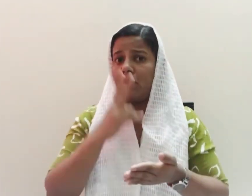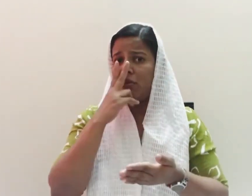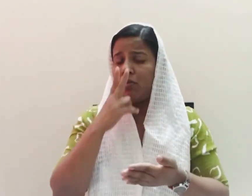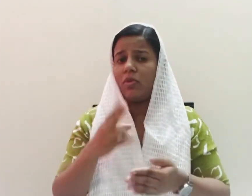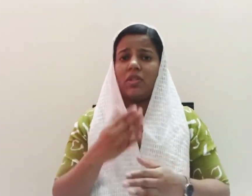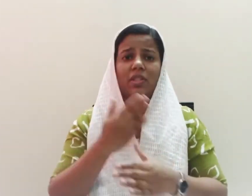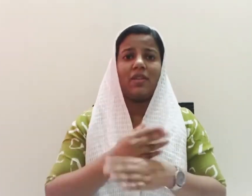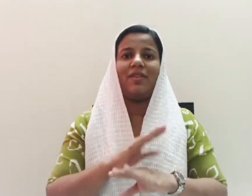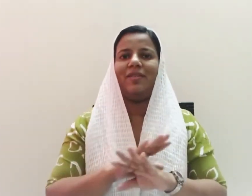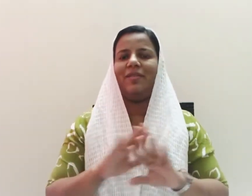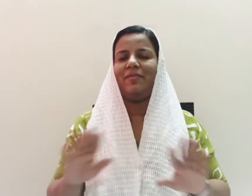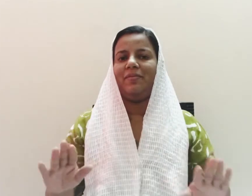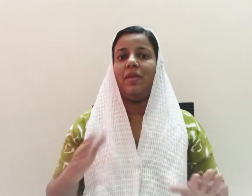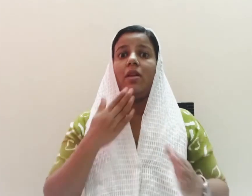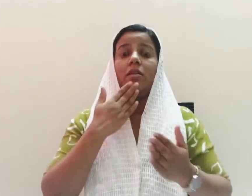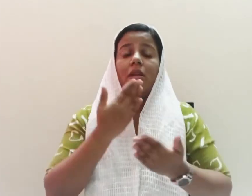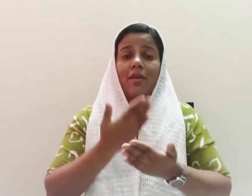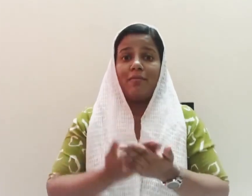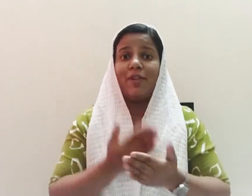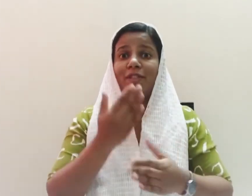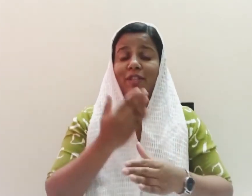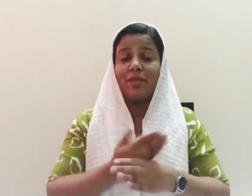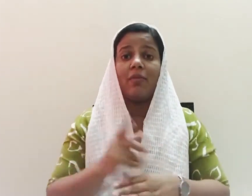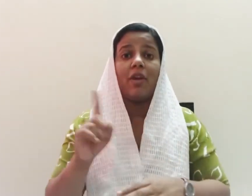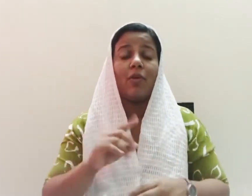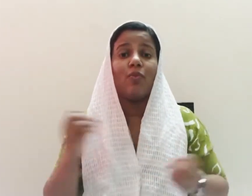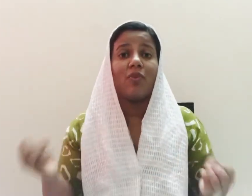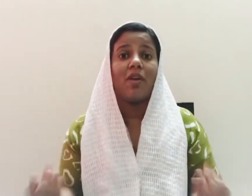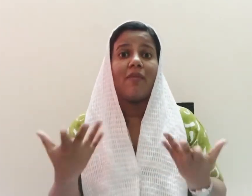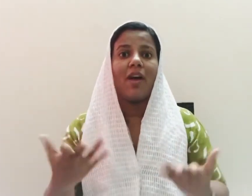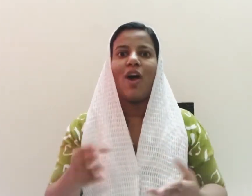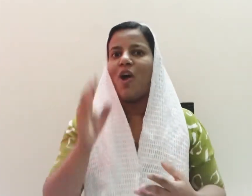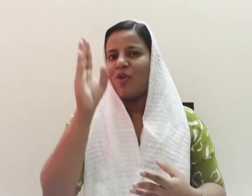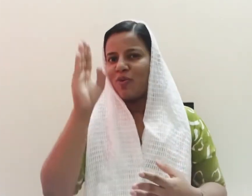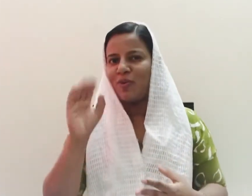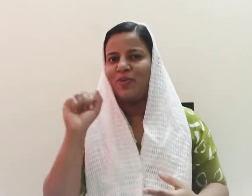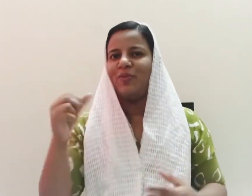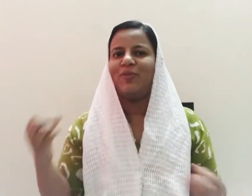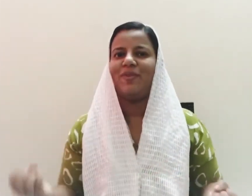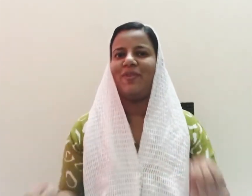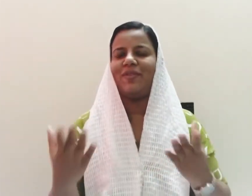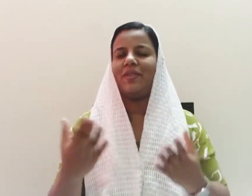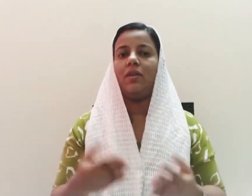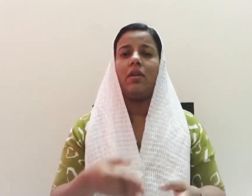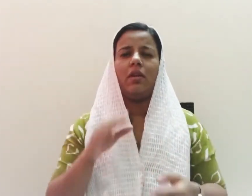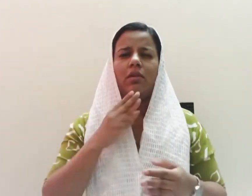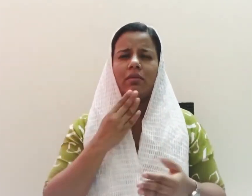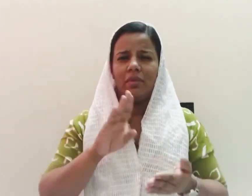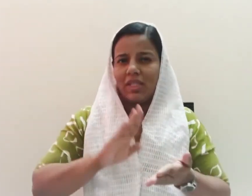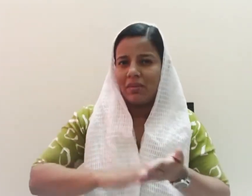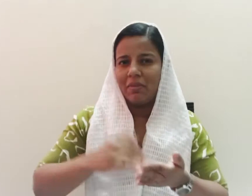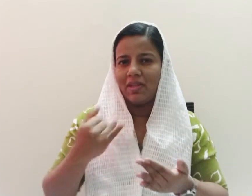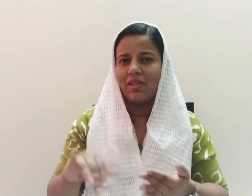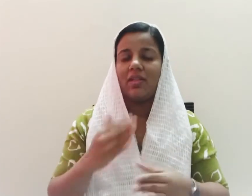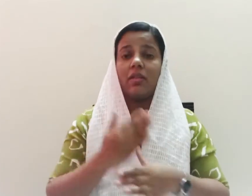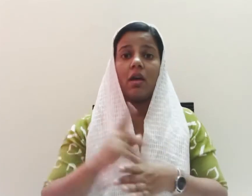അനുകരിക്കരുത്. നന്മ ചെയ്യുന്നവൻ ദൈവത്തിൽ നിന്നുള്ളവൻ ആകുന്നു, തിന്മ ചെയ്യുന്നവൻ ദൈവത്തെ